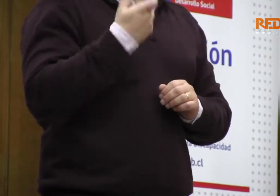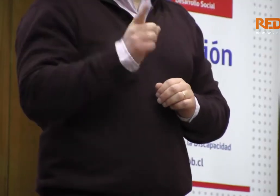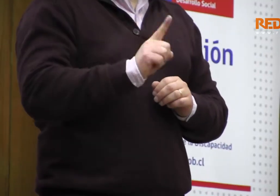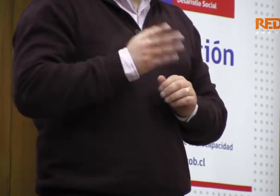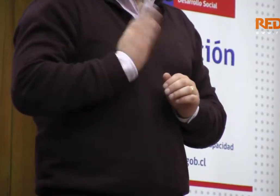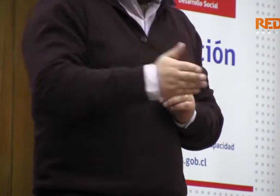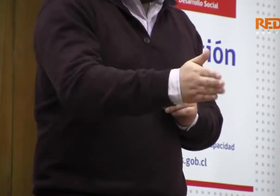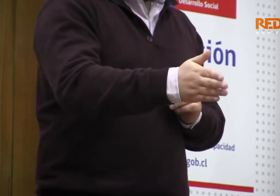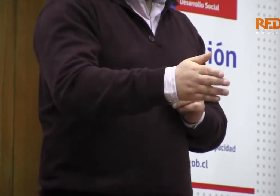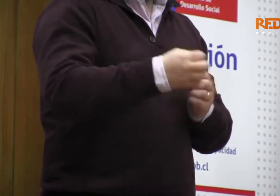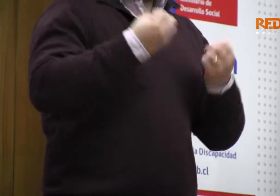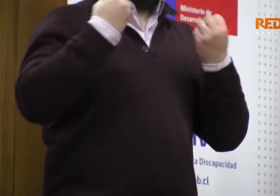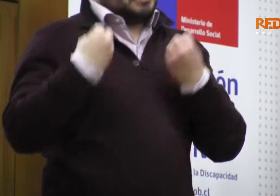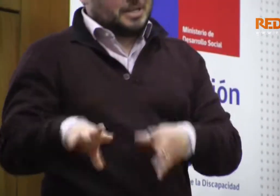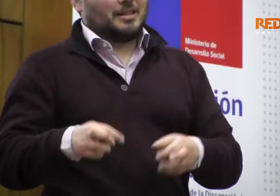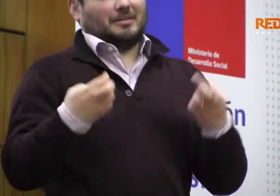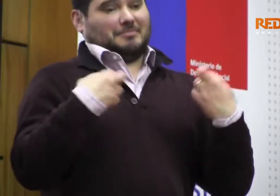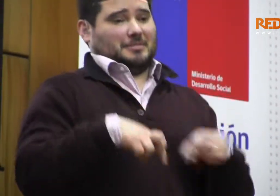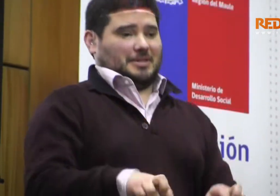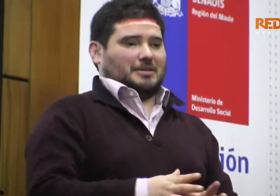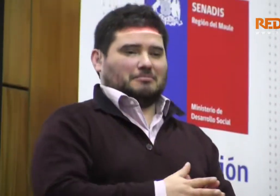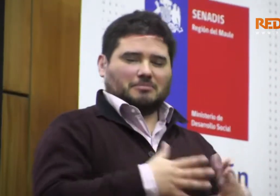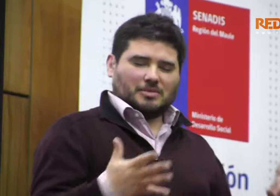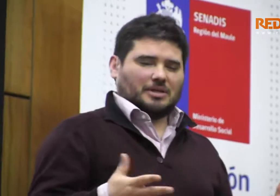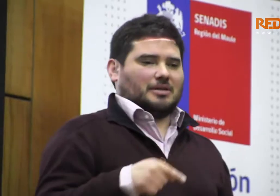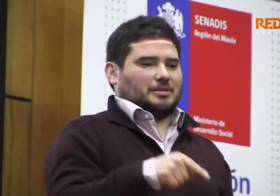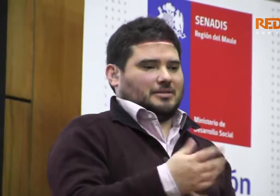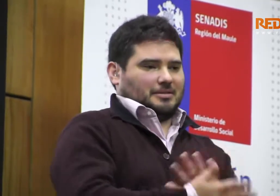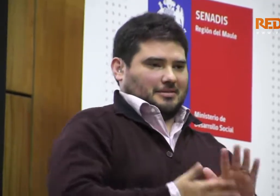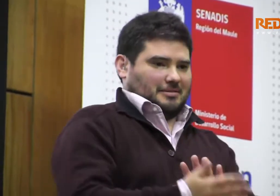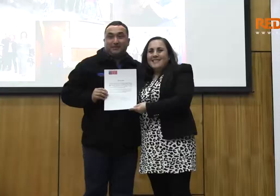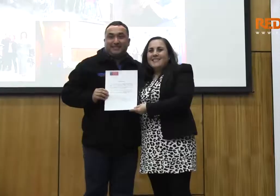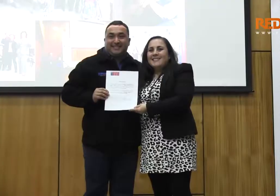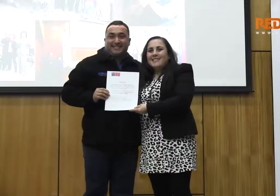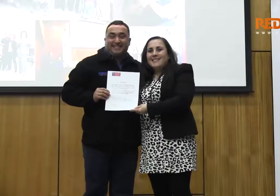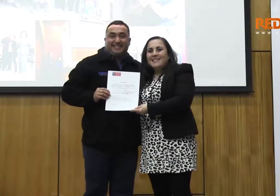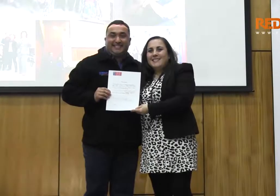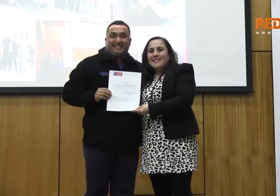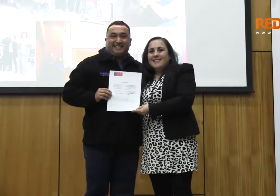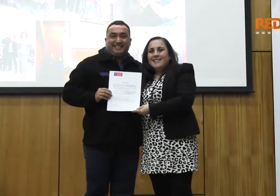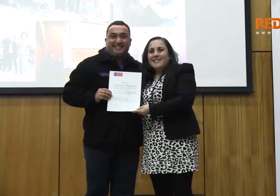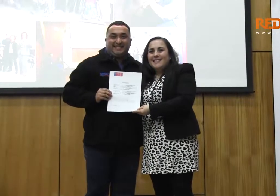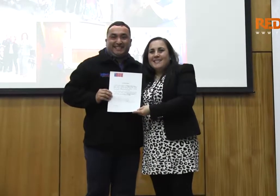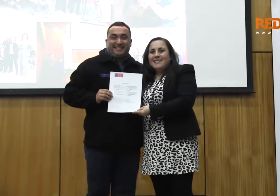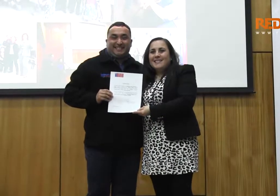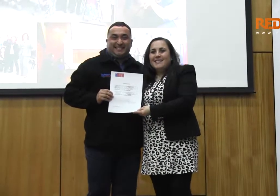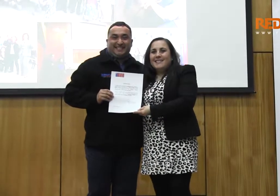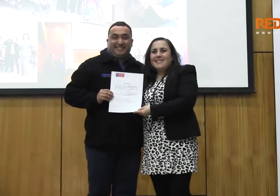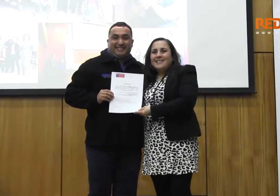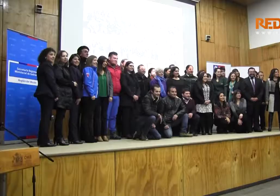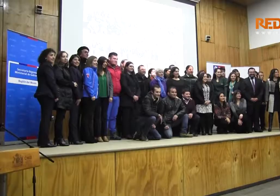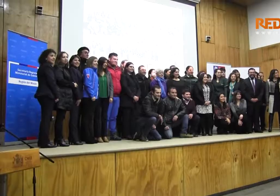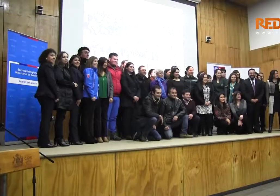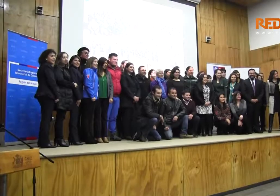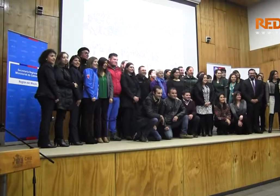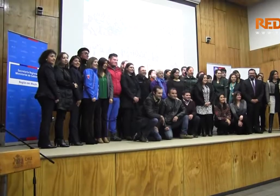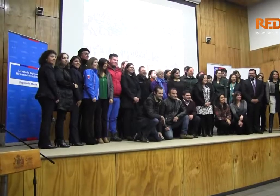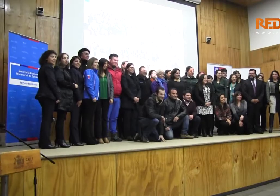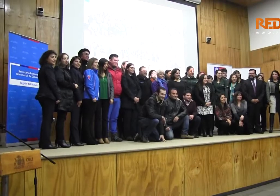autoridades es a las instituciones y personas en situación de discapacidad a presentar proyectos e ideas aportando así al cambio cultural.